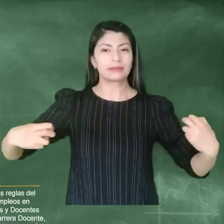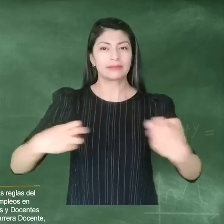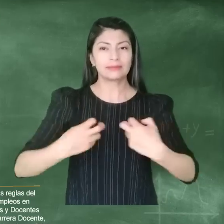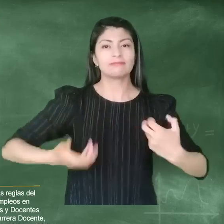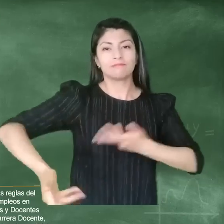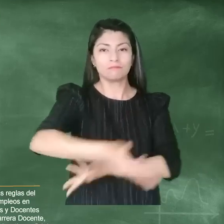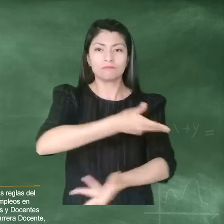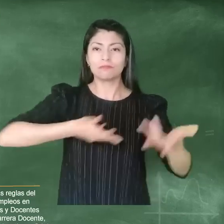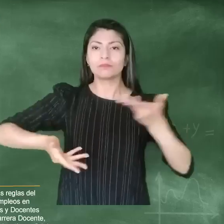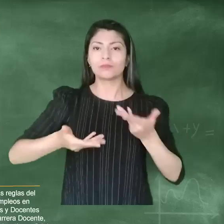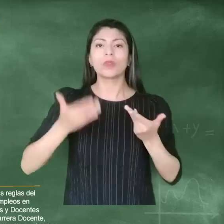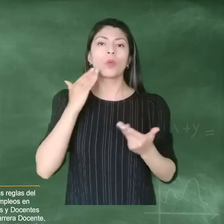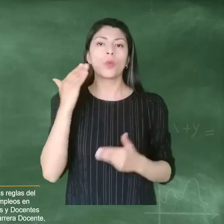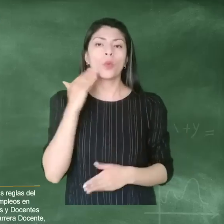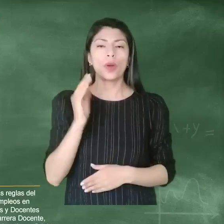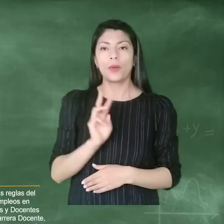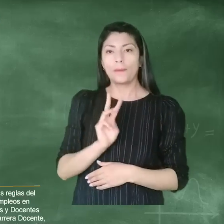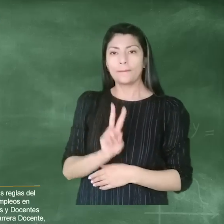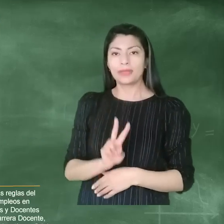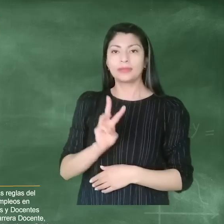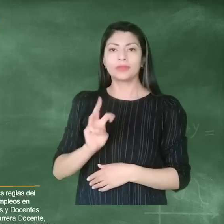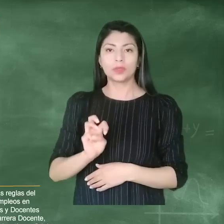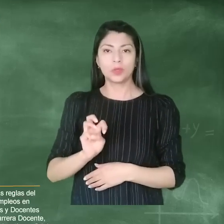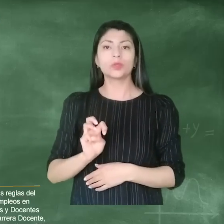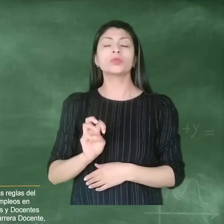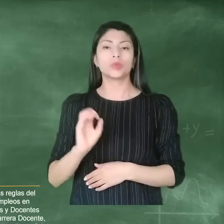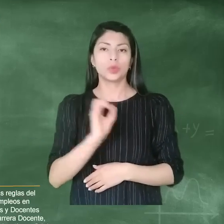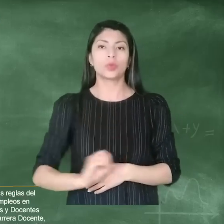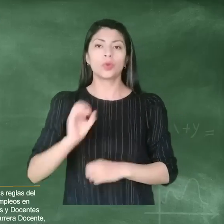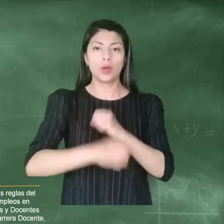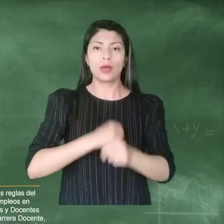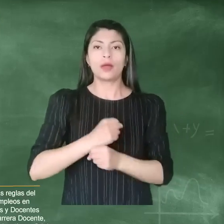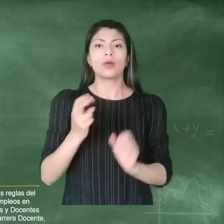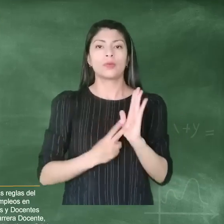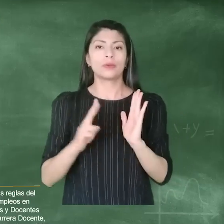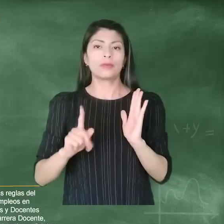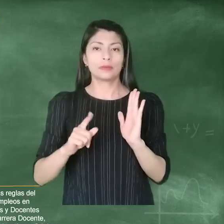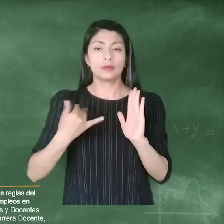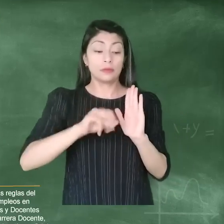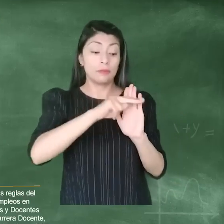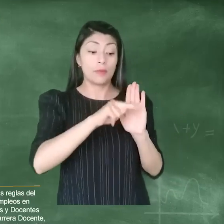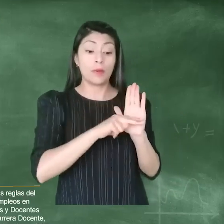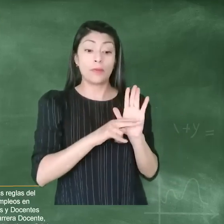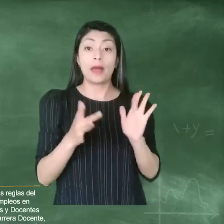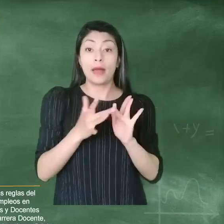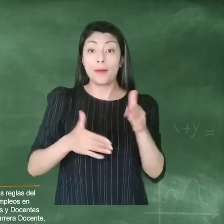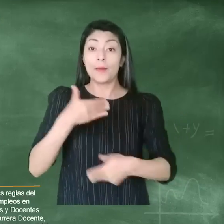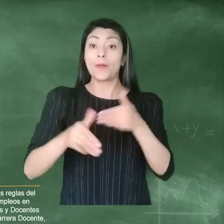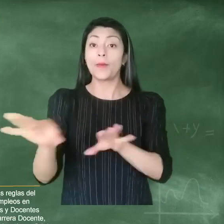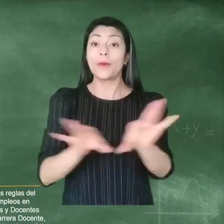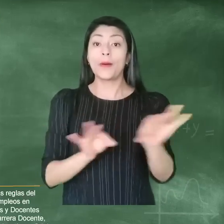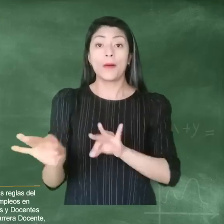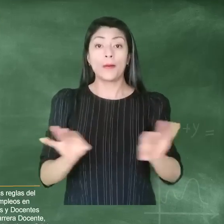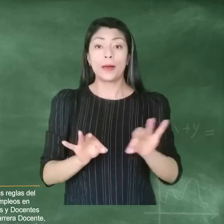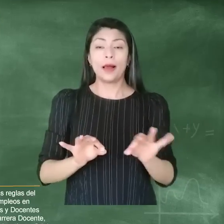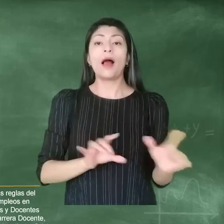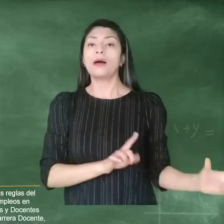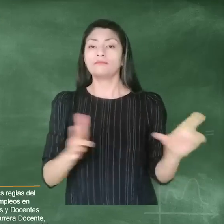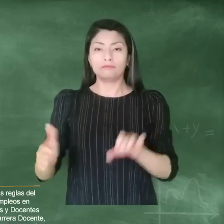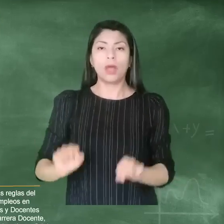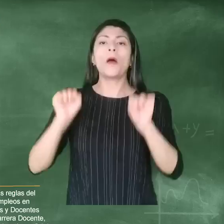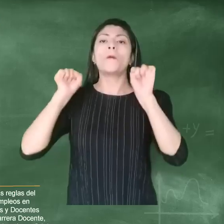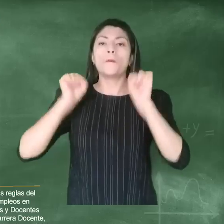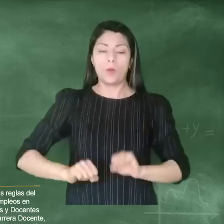de la CNSC, en sesión del 28 de octubre de 2021, aprobó las reglas del proceso